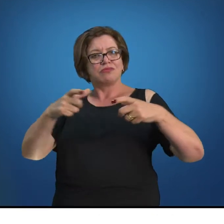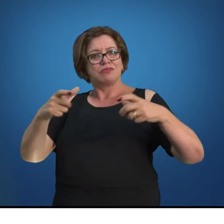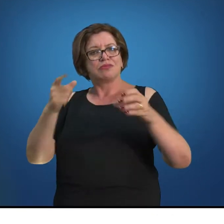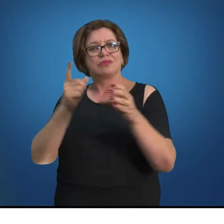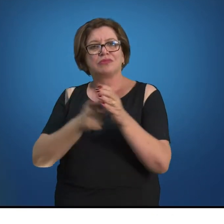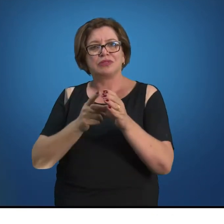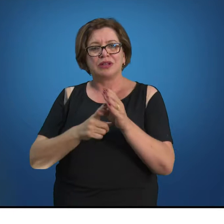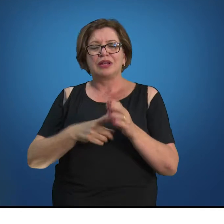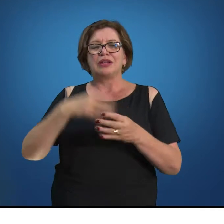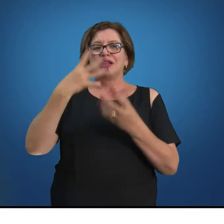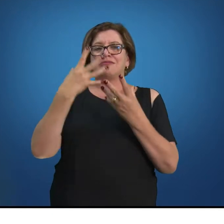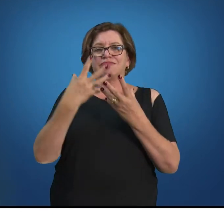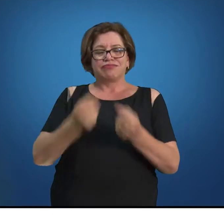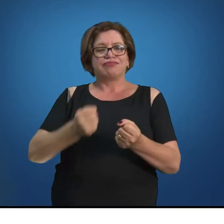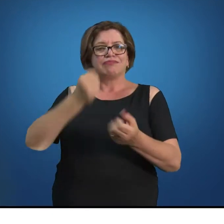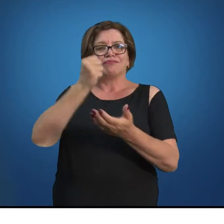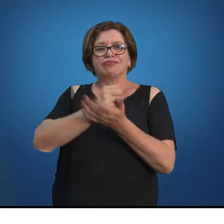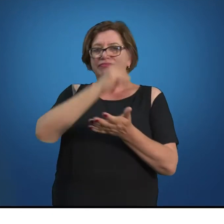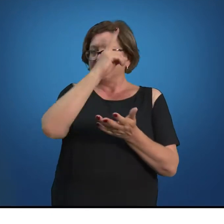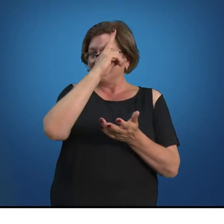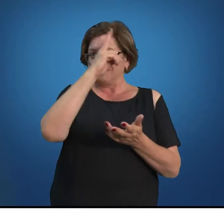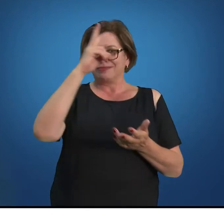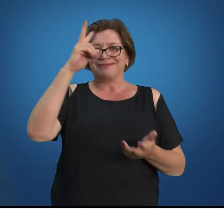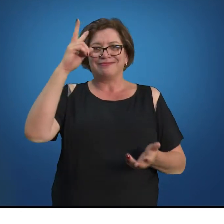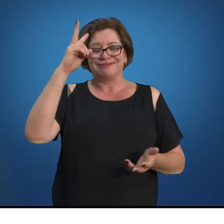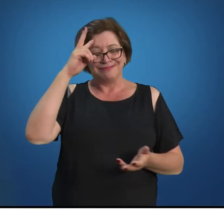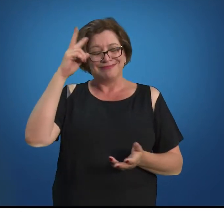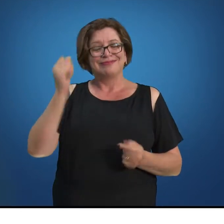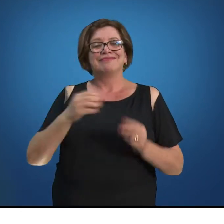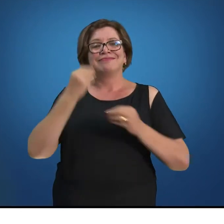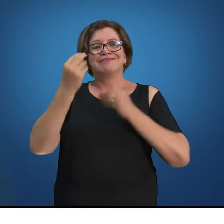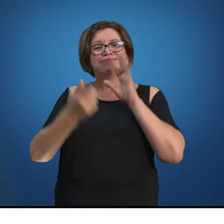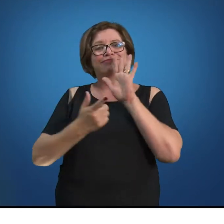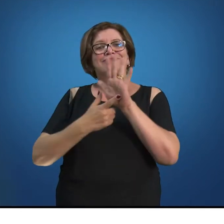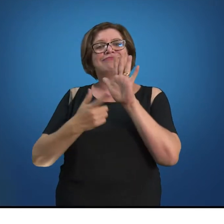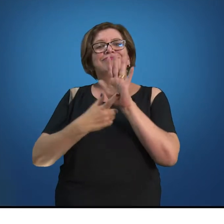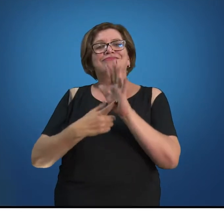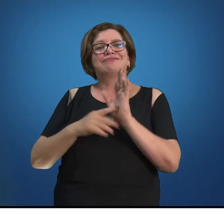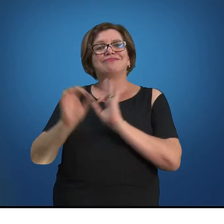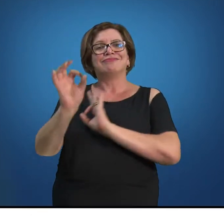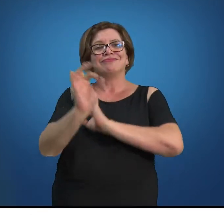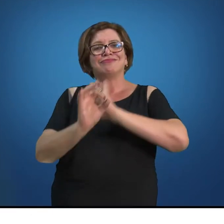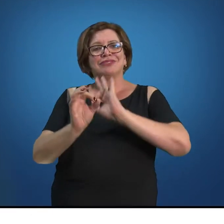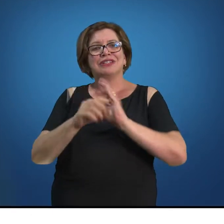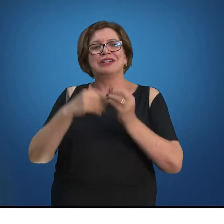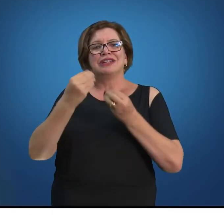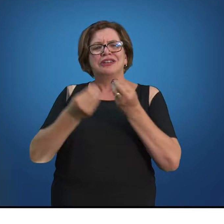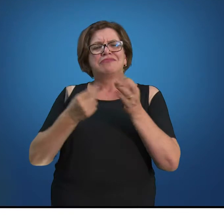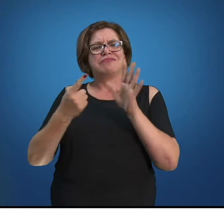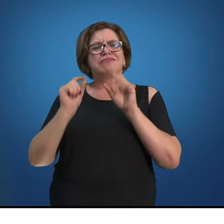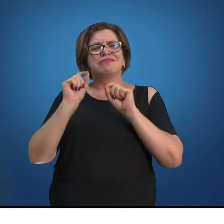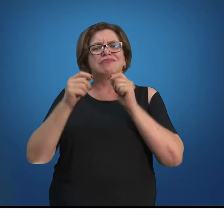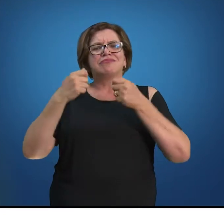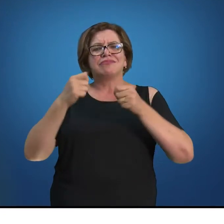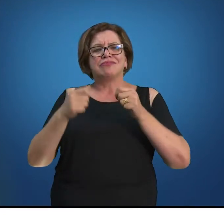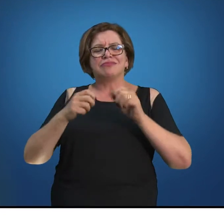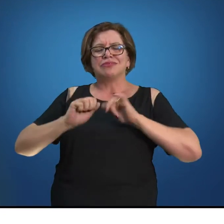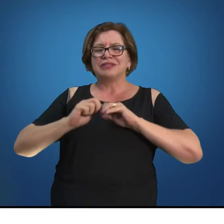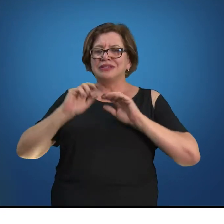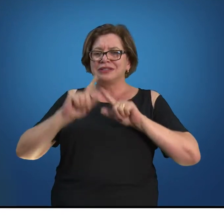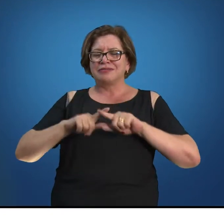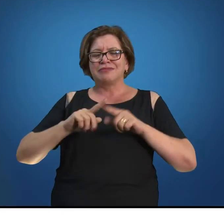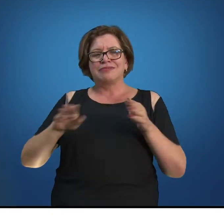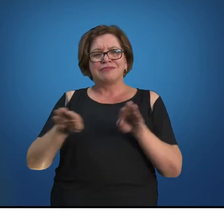aprovado pela Câmara Municipal, expressando as exigências de ordenação da cidade e